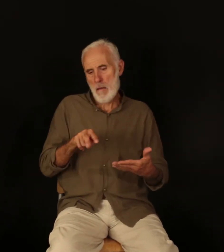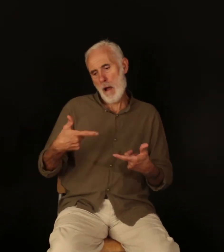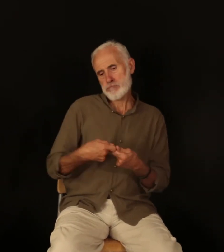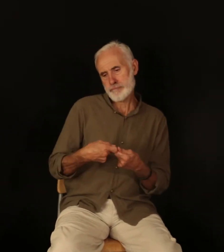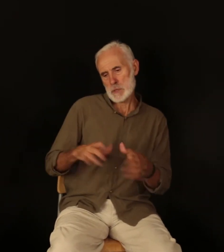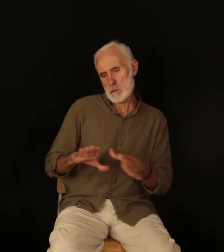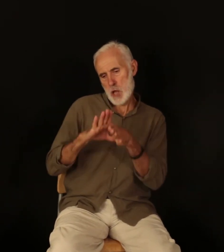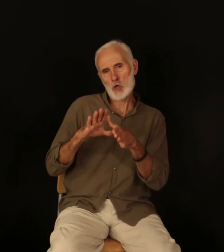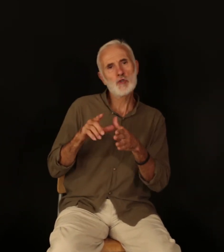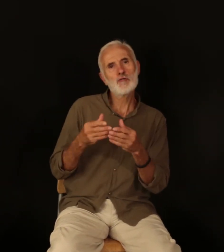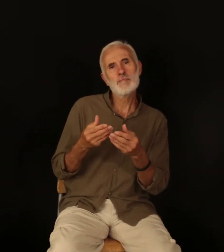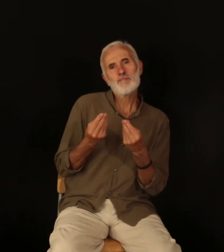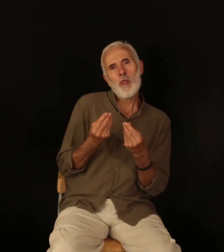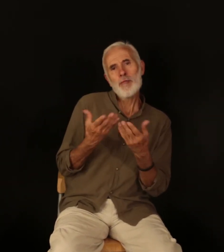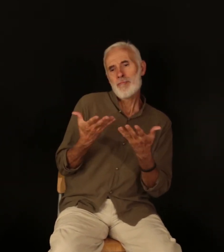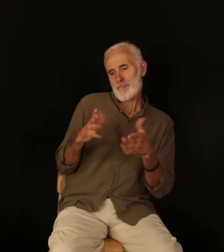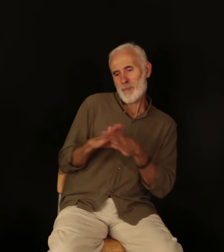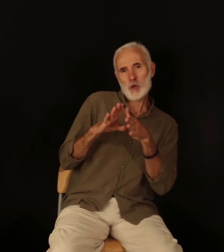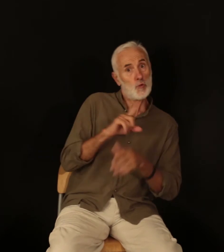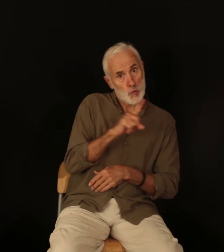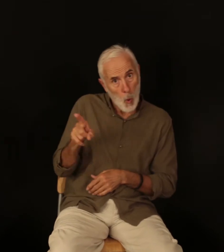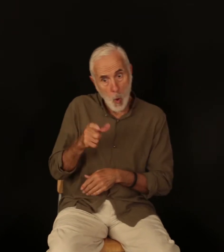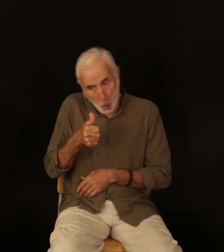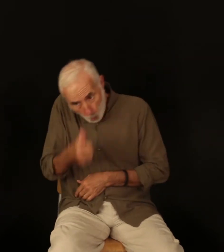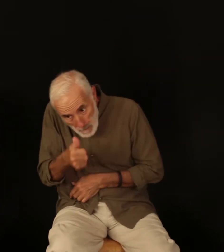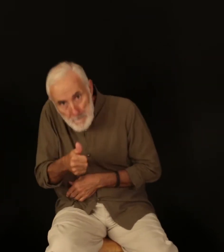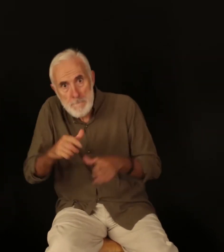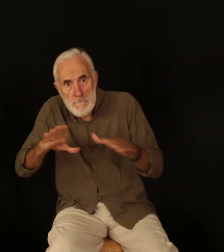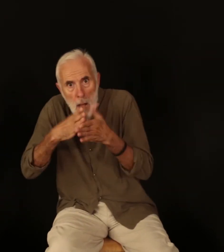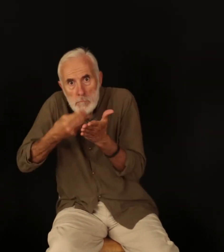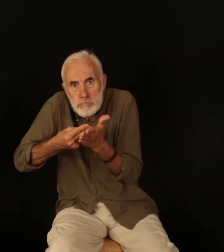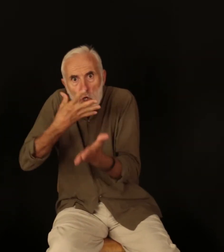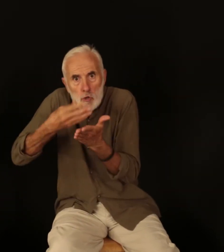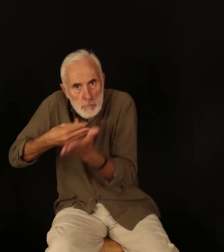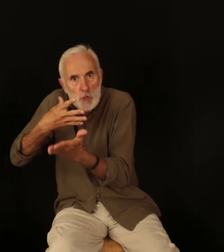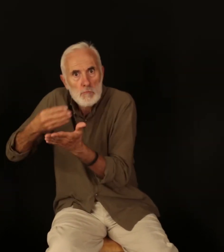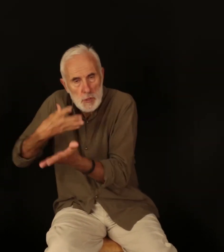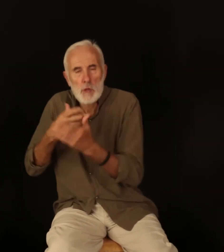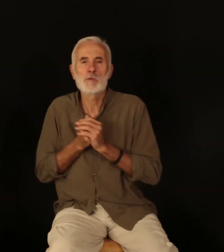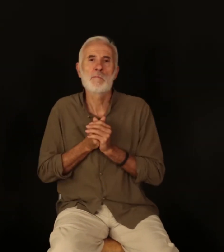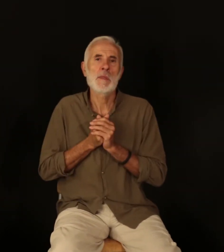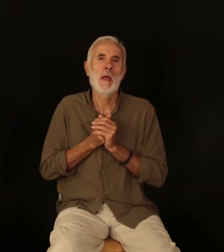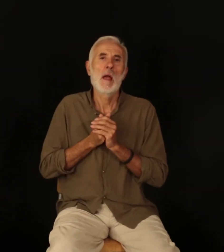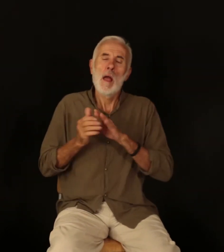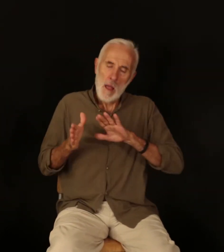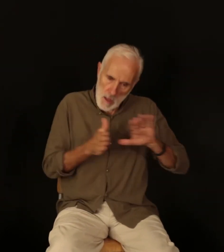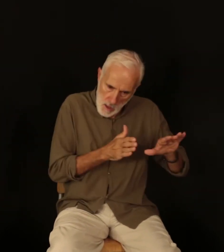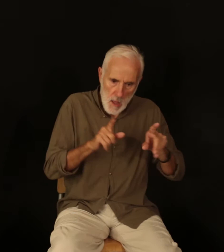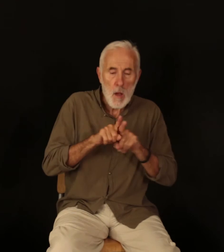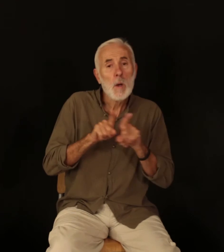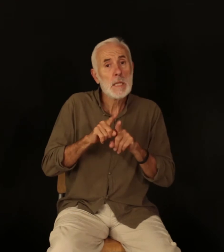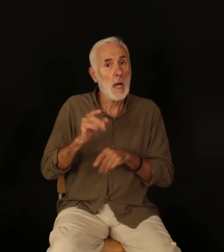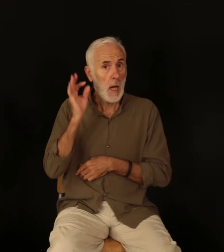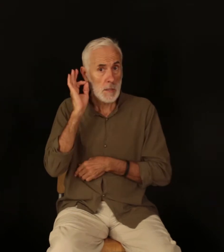le thème à sa propre manière. Il y a ensuite donc le groupe son qui va produire le CD de création sonore qui accompagne